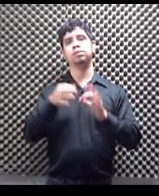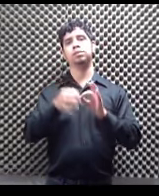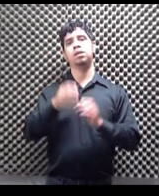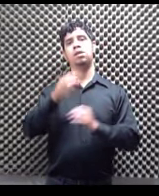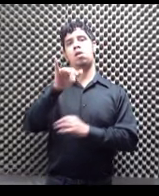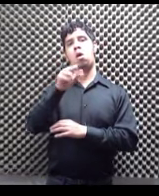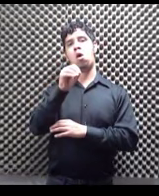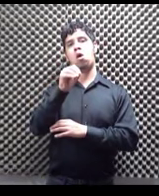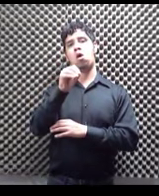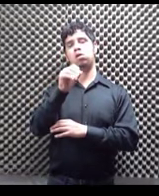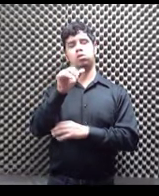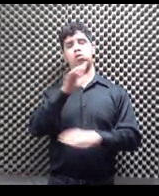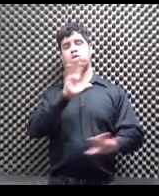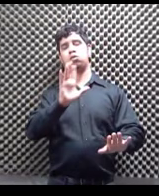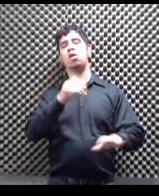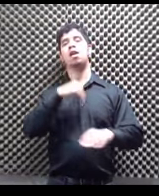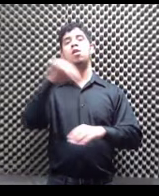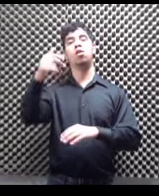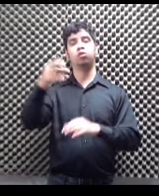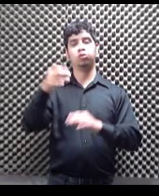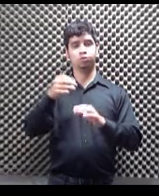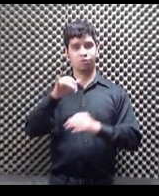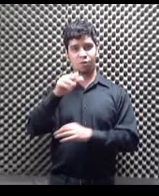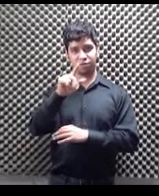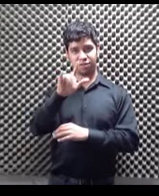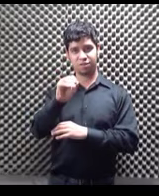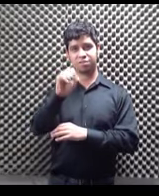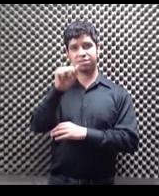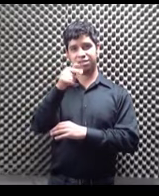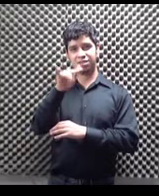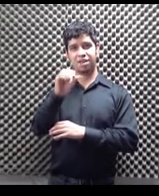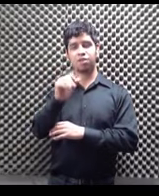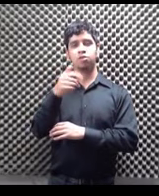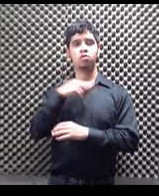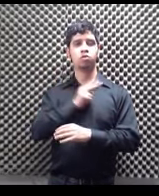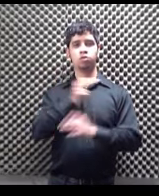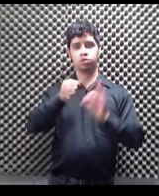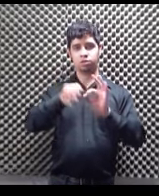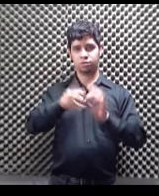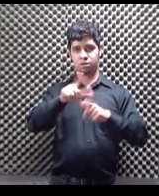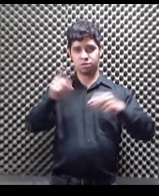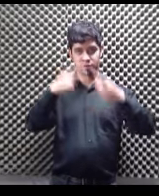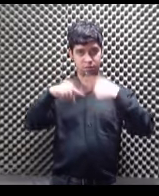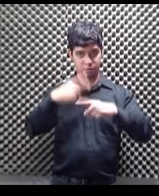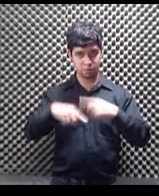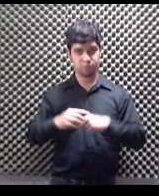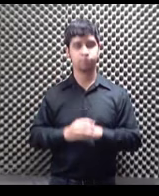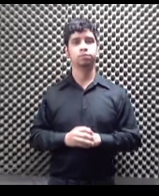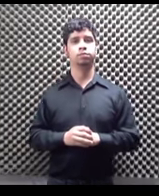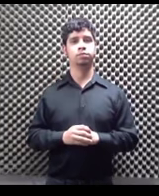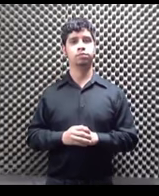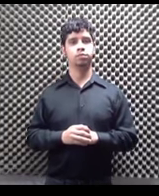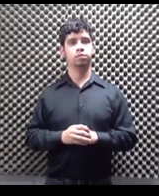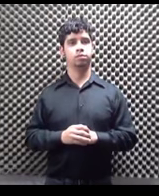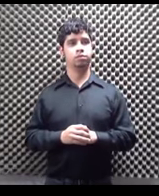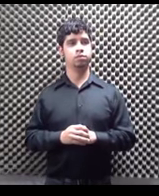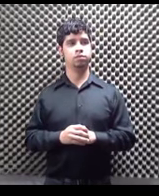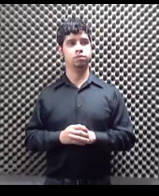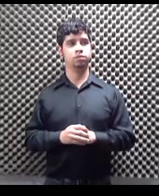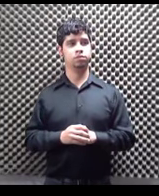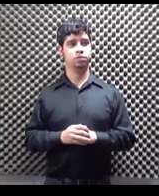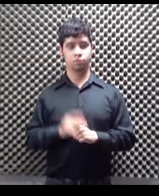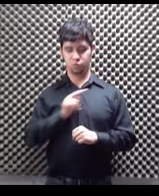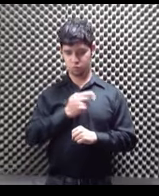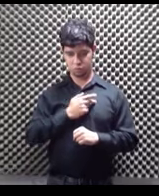Joselo. No. Joselo Santiago, como siempre, nuestro intérprete de lenguaje de señas aquí. Y nosotros, en arte. ¿Quién tú